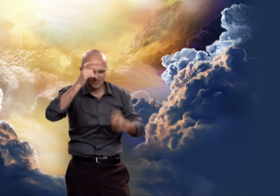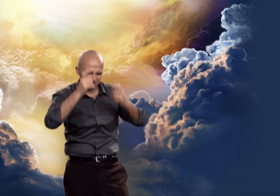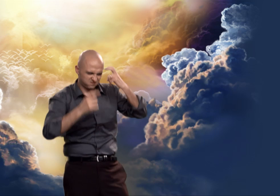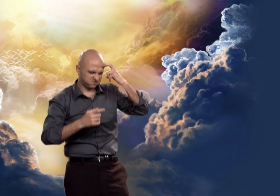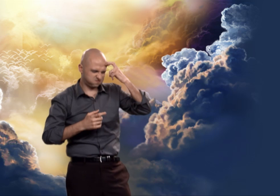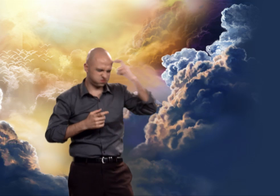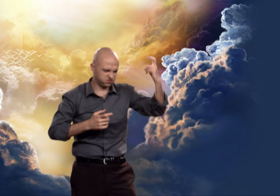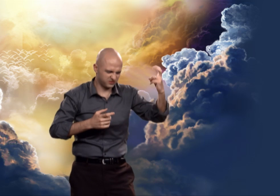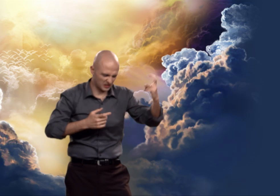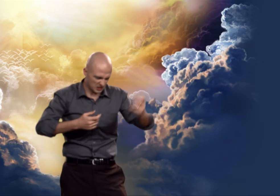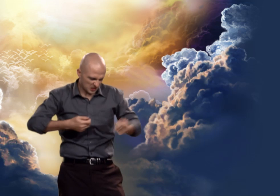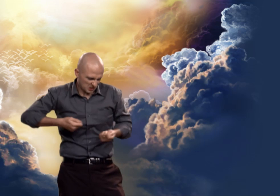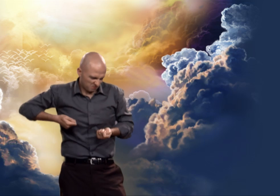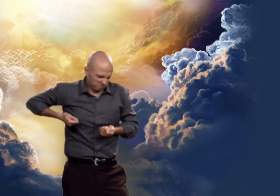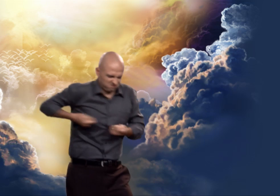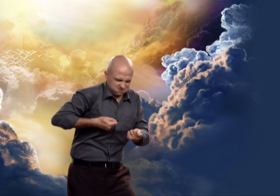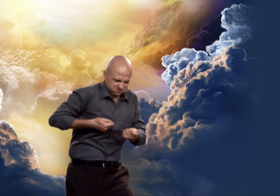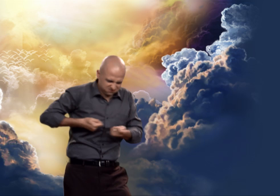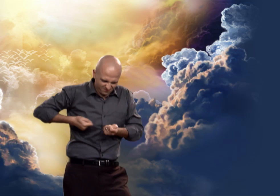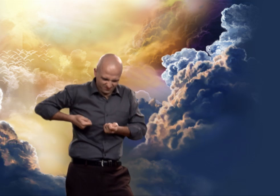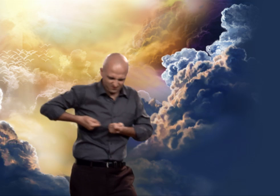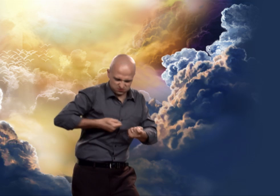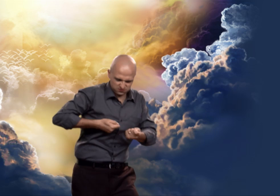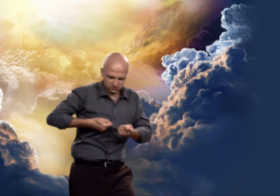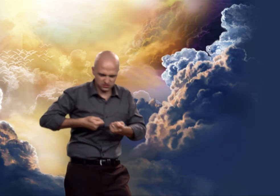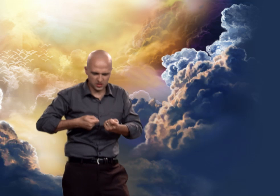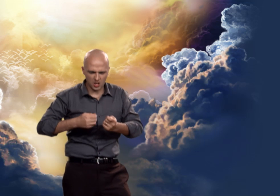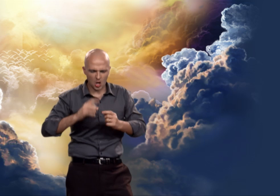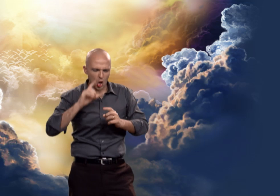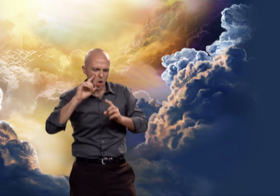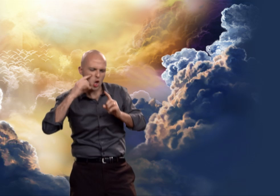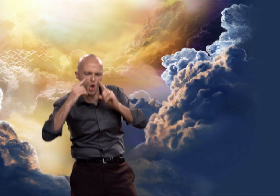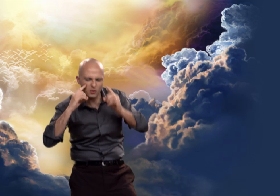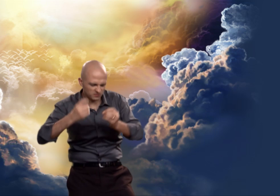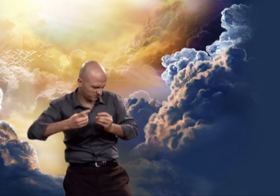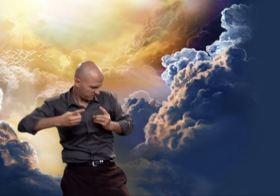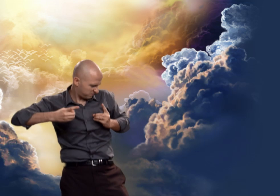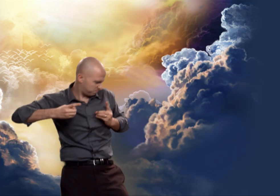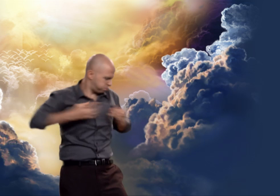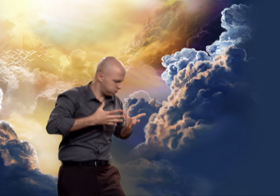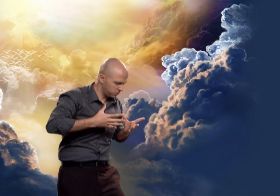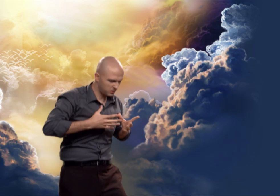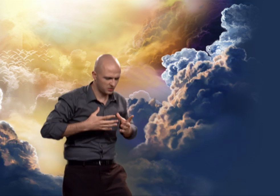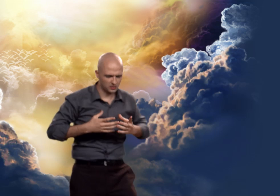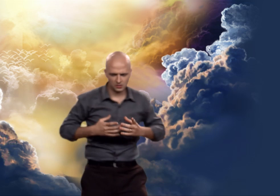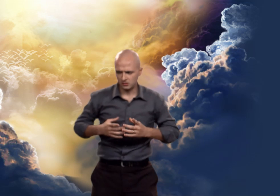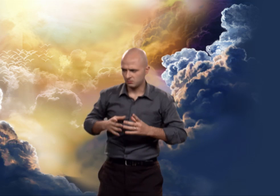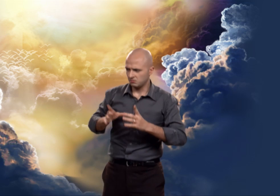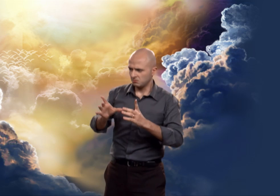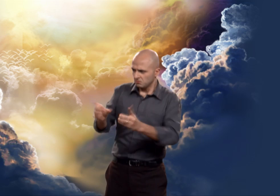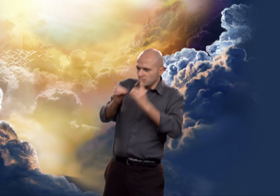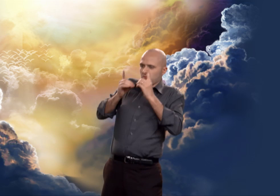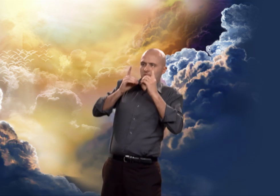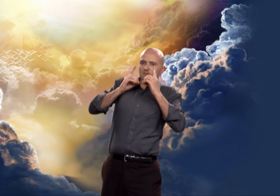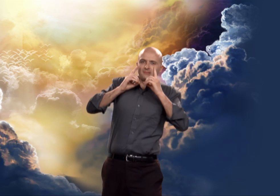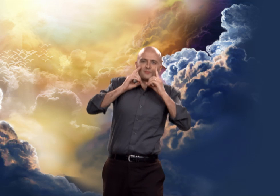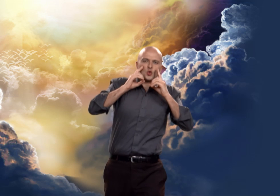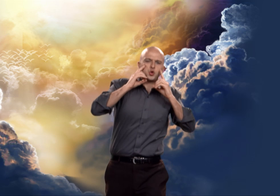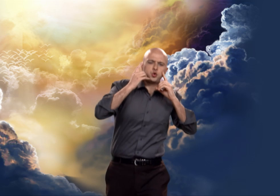está pronto a atender o desejo do coração e apresenta seus enganos em lugar da verdade. Foi assim que o papado dominou a